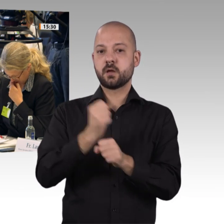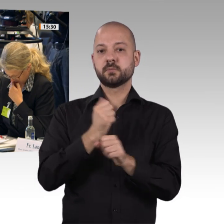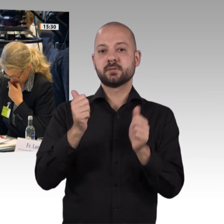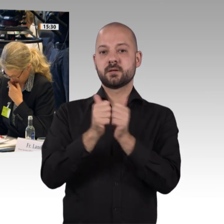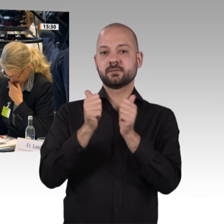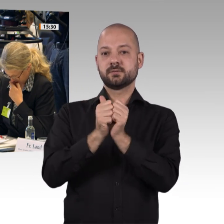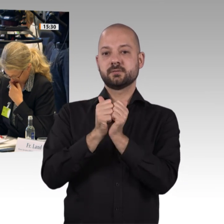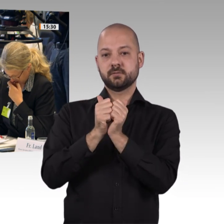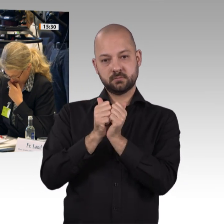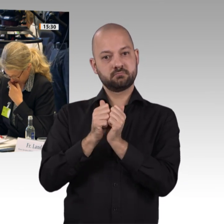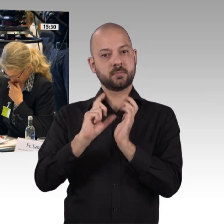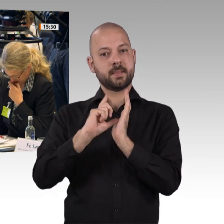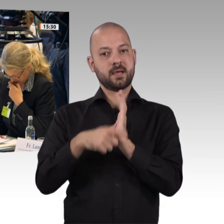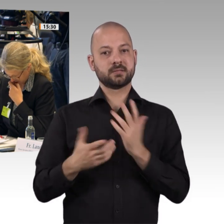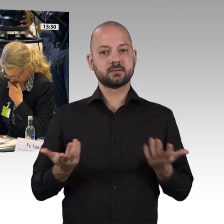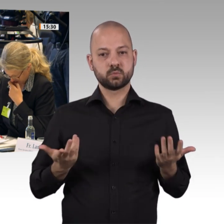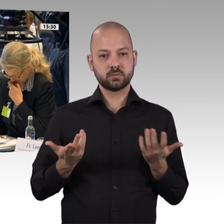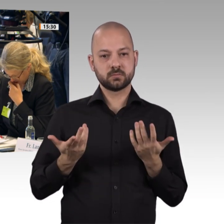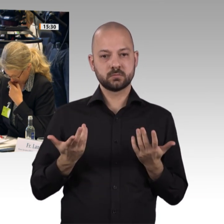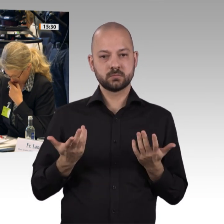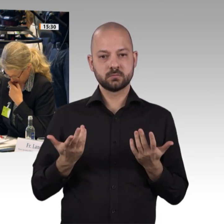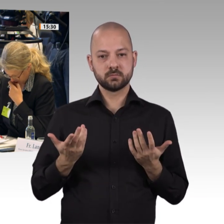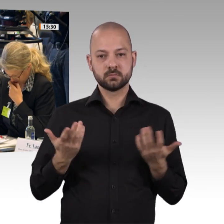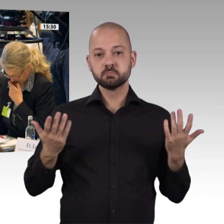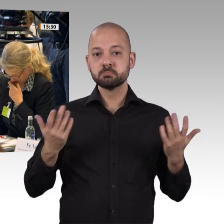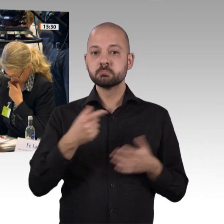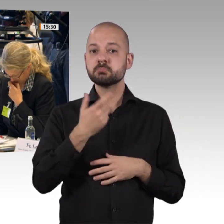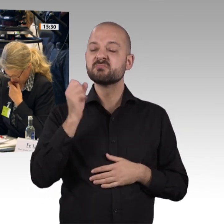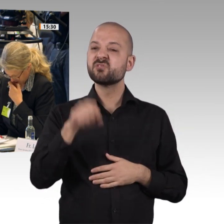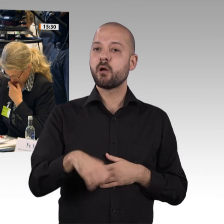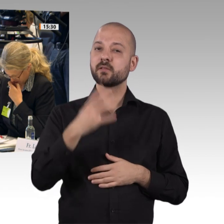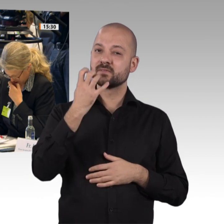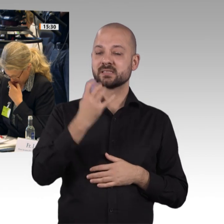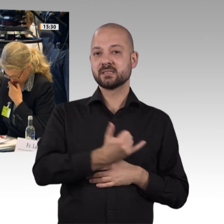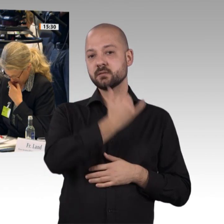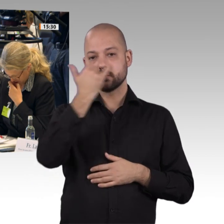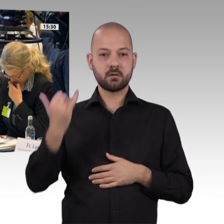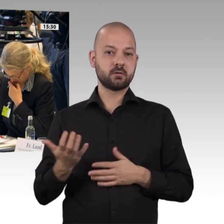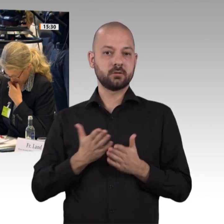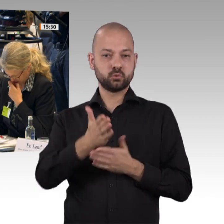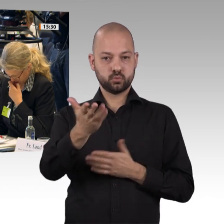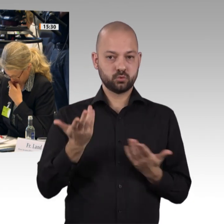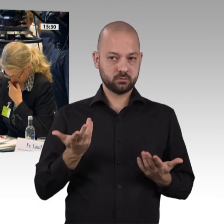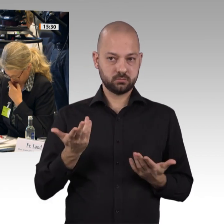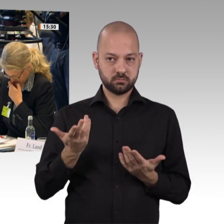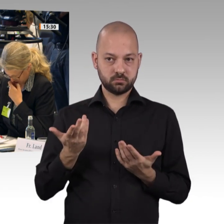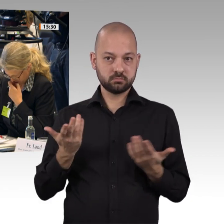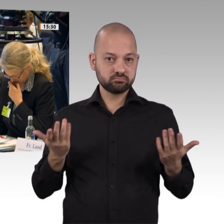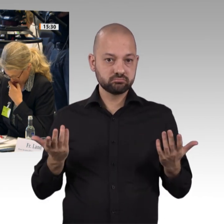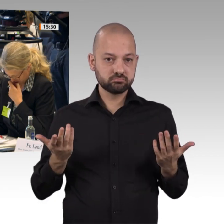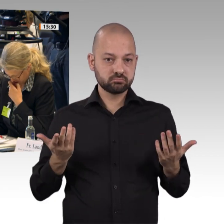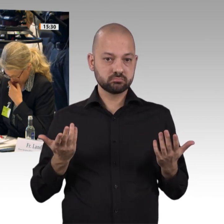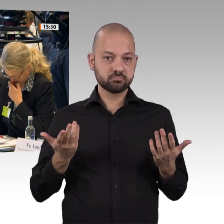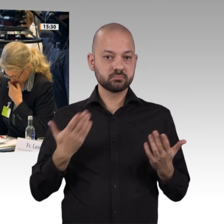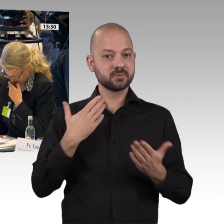diese Ausgaben aus der Arbeitsassistenz einfach aufsummieren. Und das ist der Aspekt, wo wir in dem ganzen Gesetzgebungsverfahren aus Sicht der